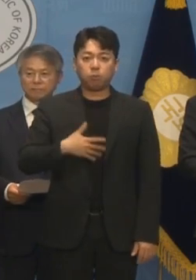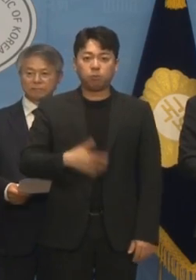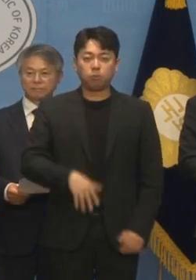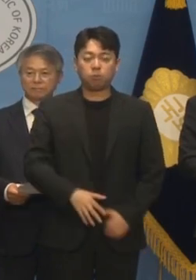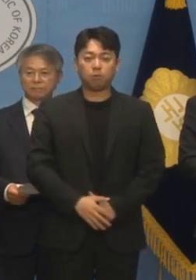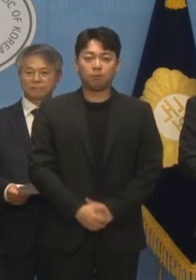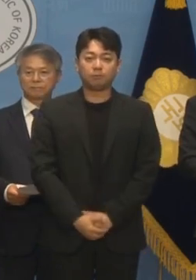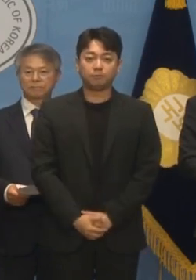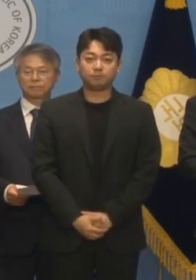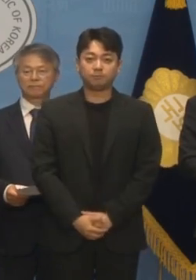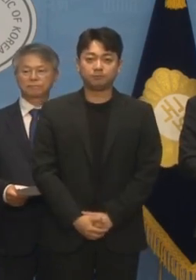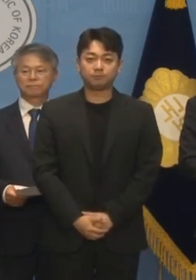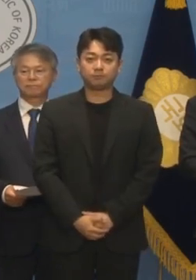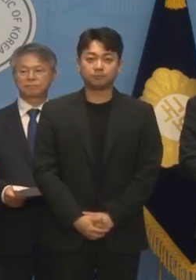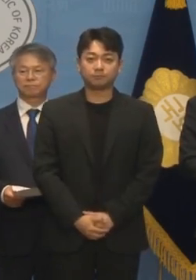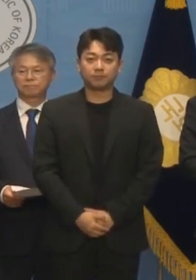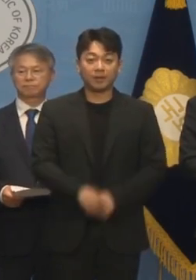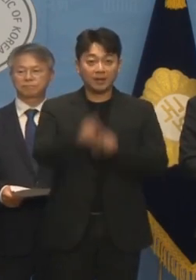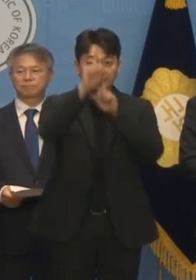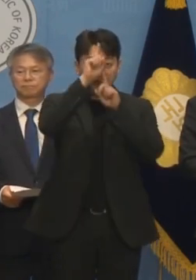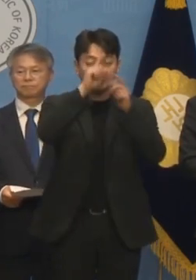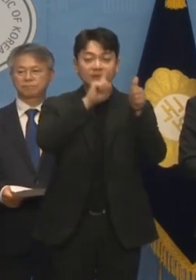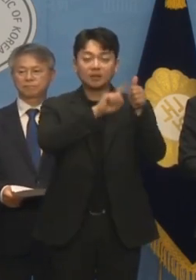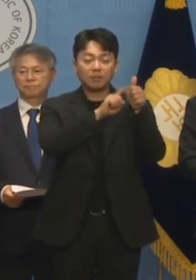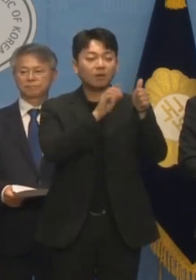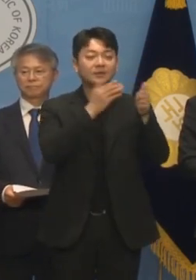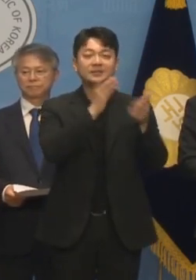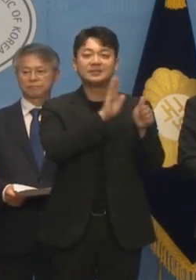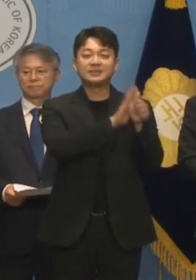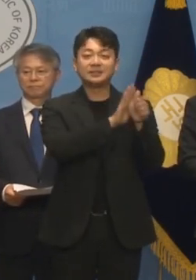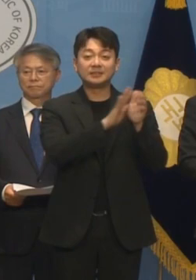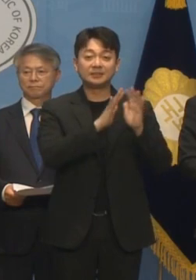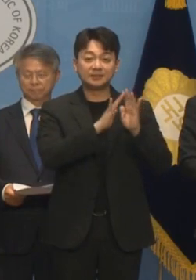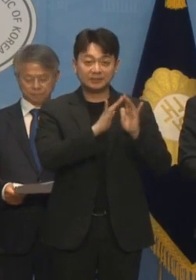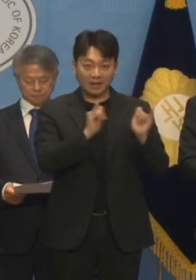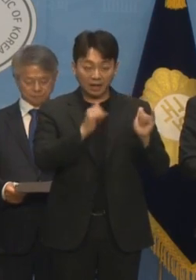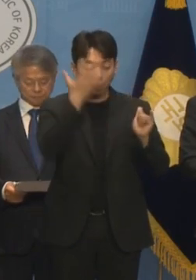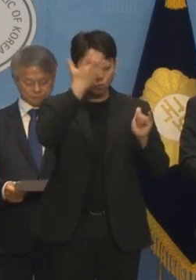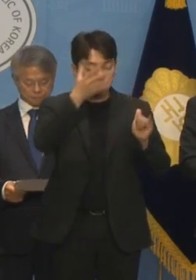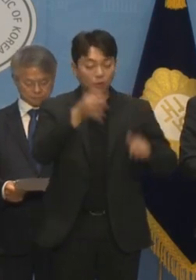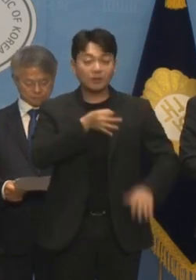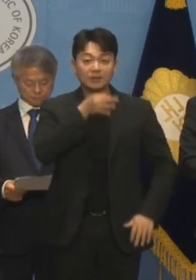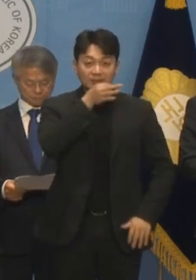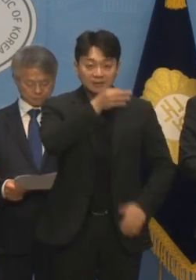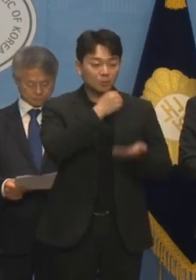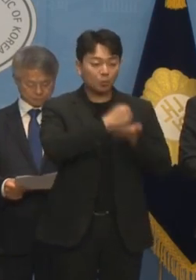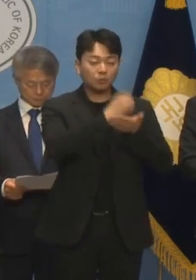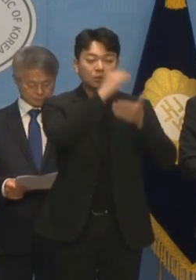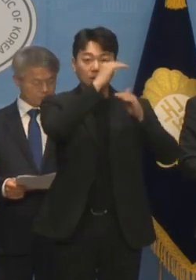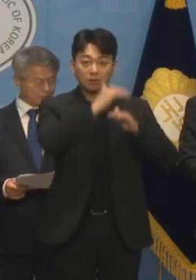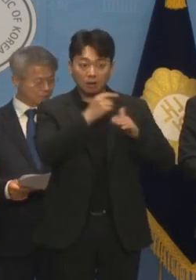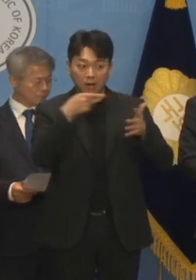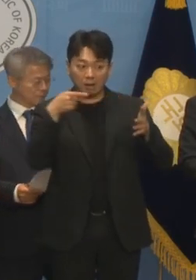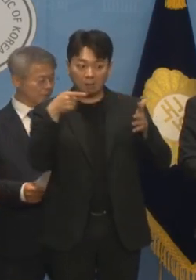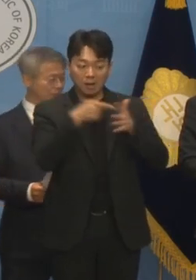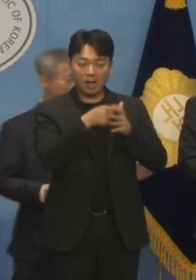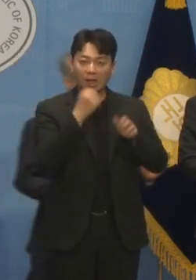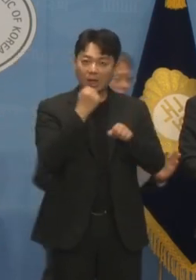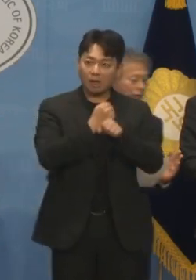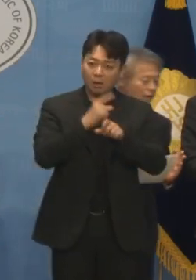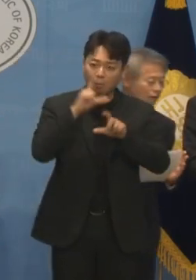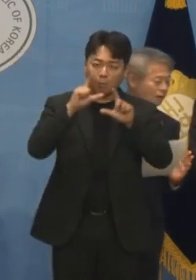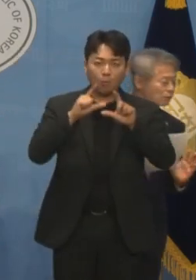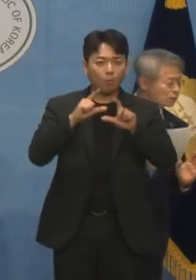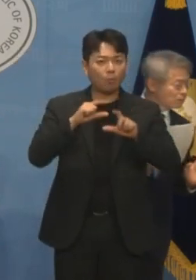일계 지지자의 후원금 내역까지 드려 본다니 참으로 충격 정치인 사찰을